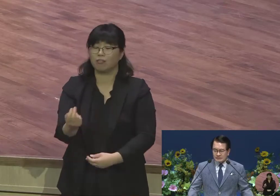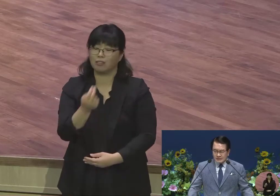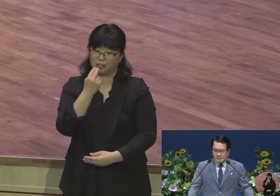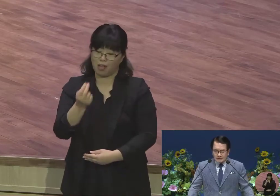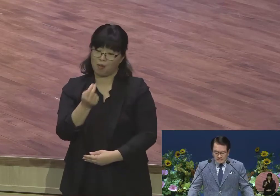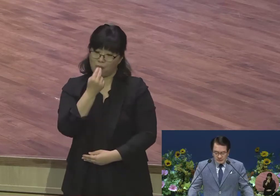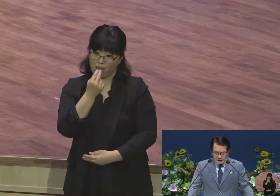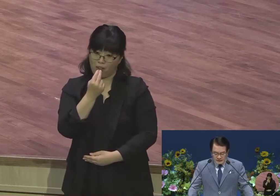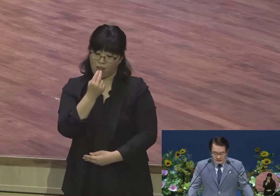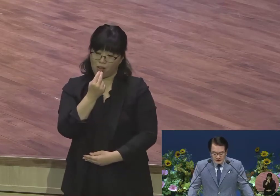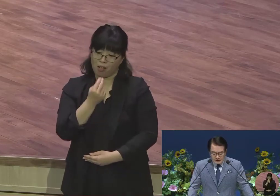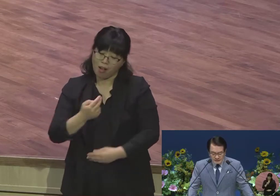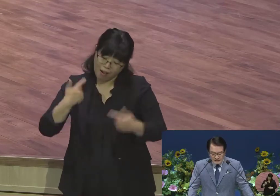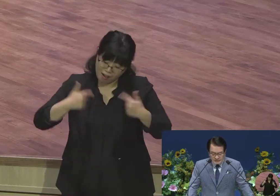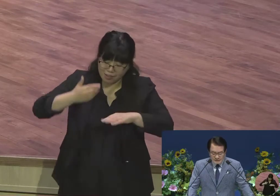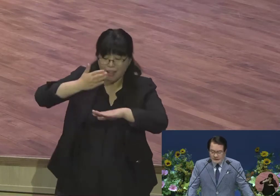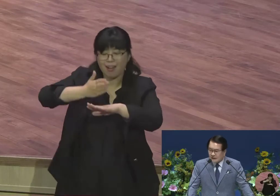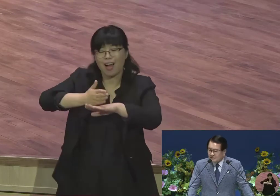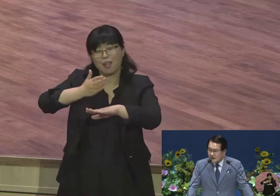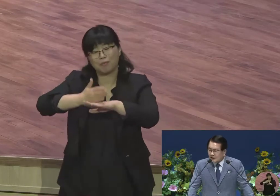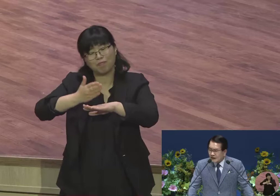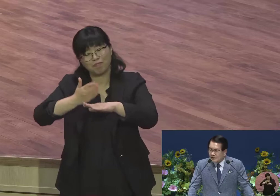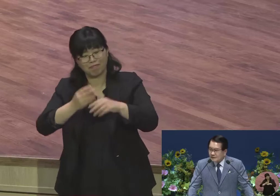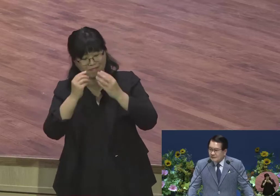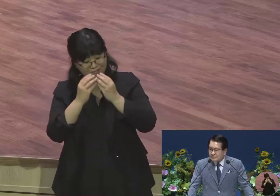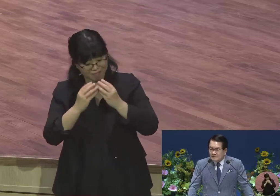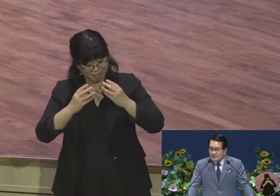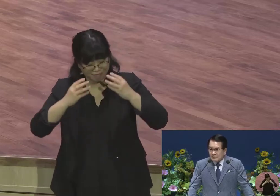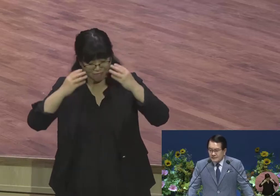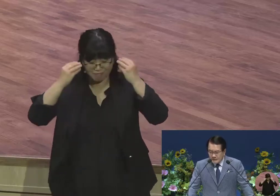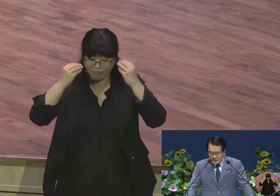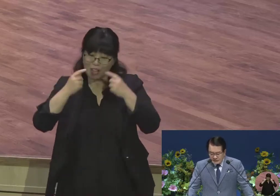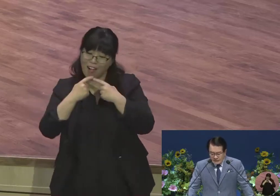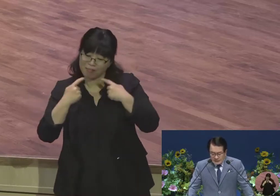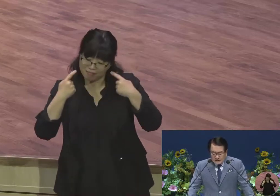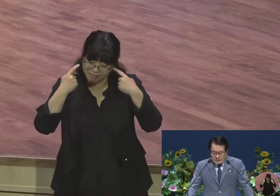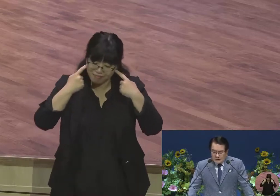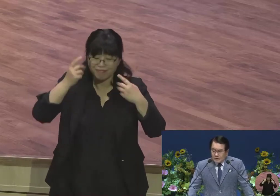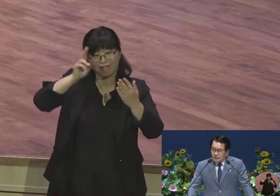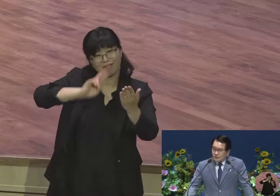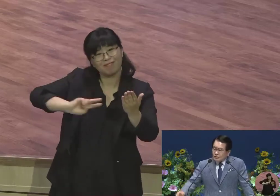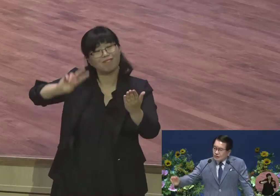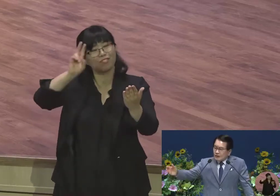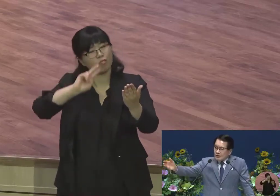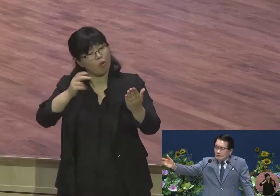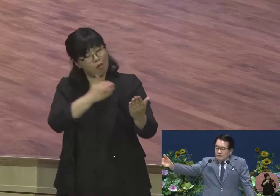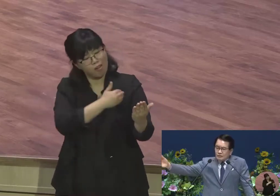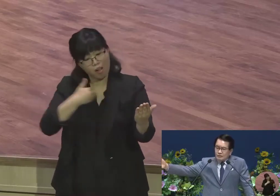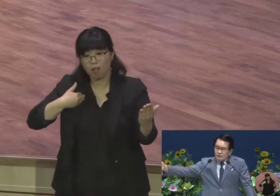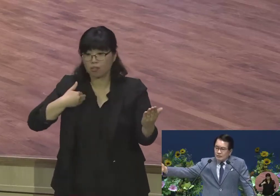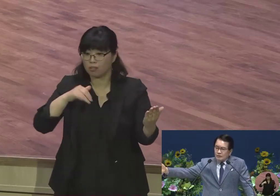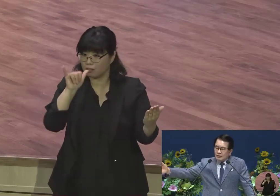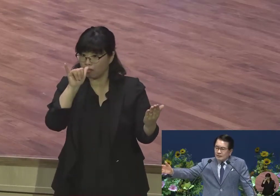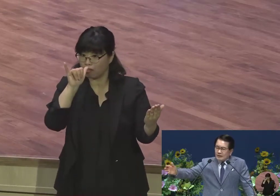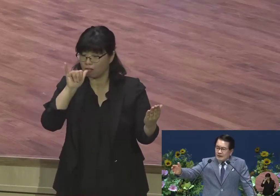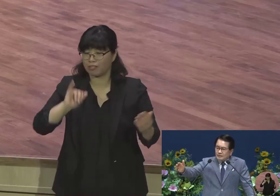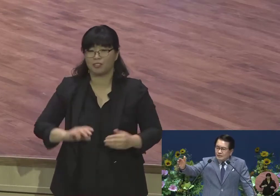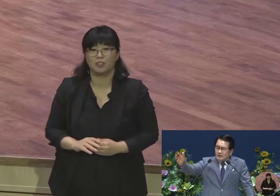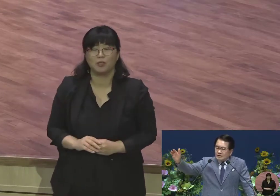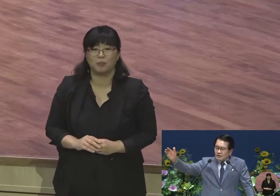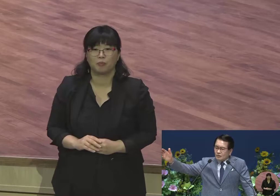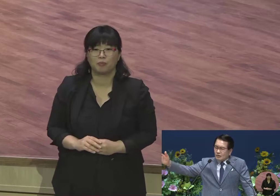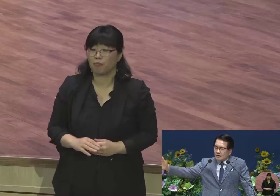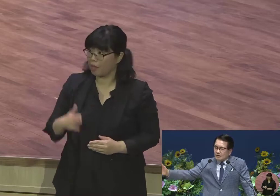늘 감사합니다 늘 찬양합니다 아멘 그래서 우리 성가대하는 분들은요 이렇게